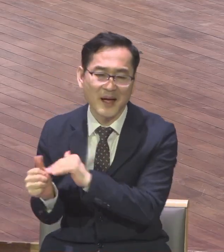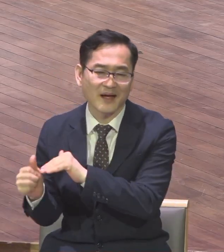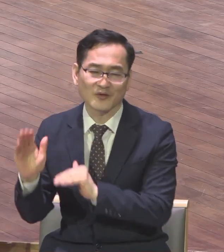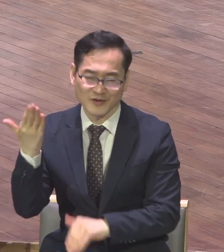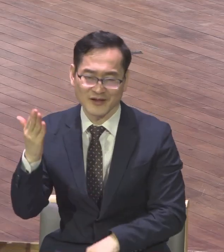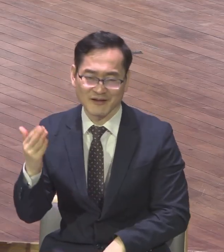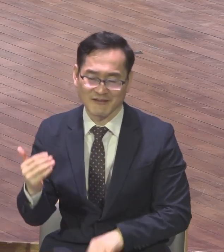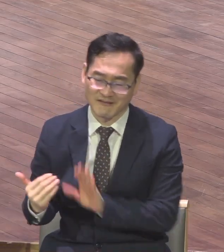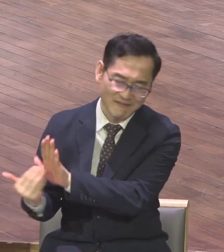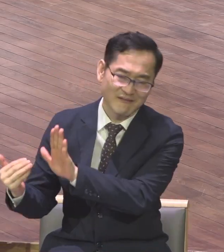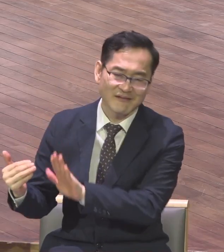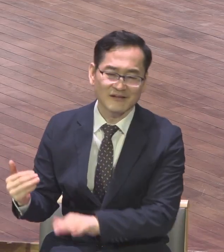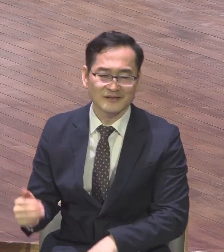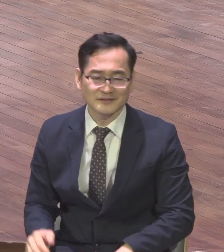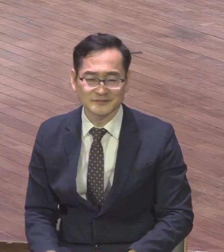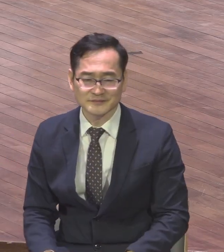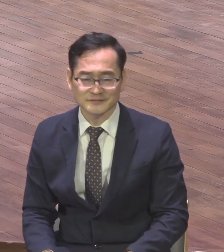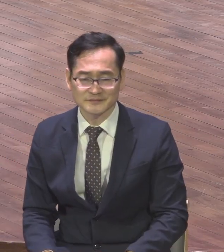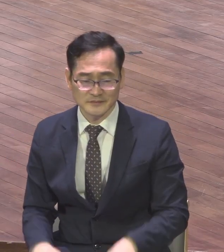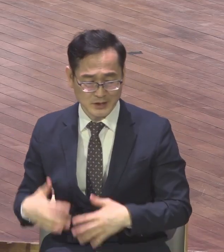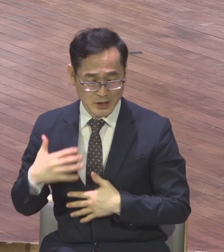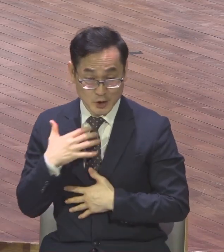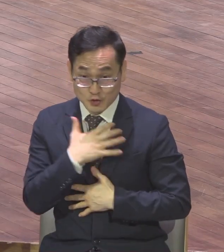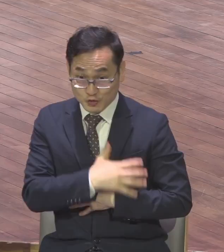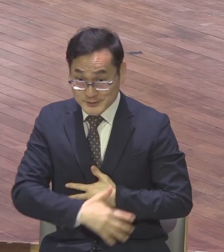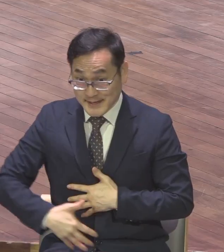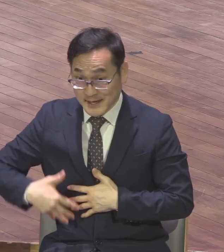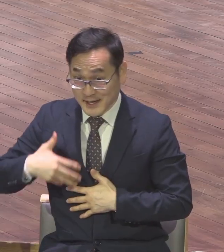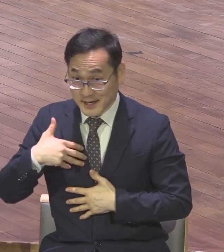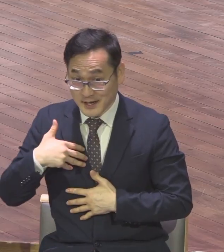육체란 말은요, 우리 신체를 뜻하는 게 아니